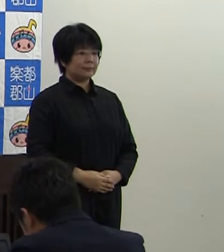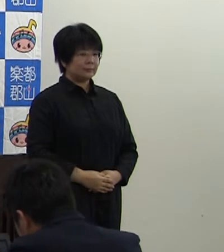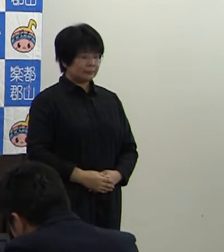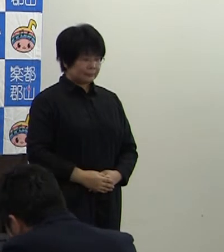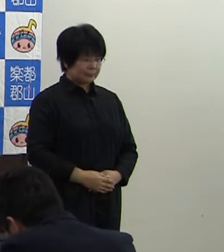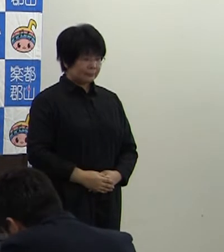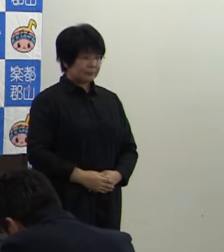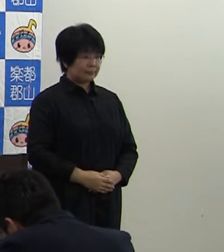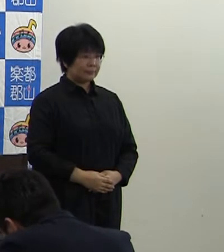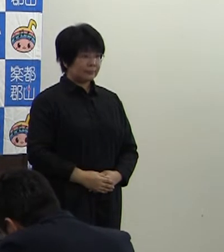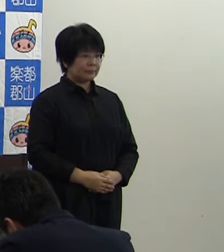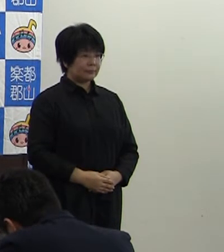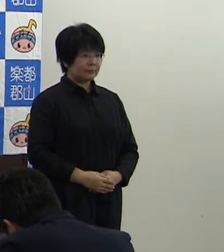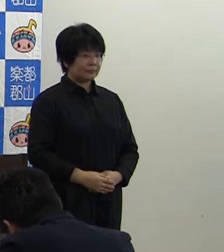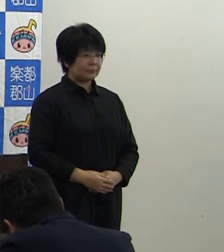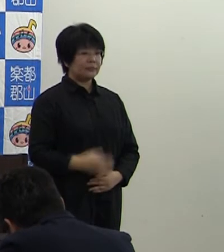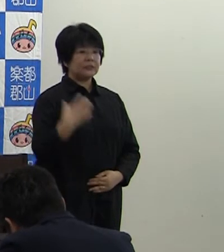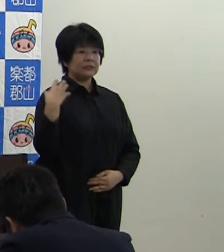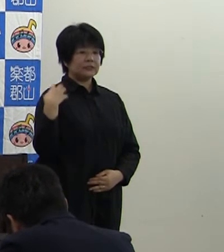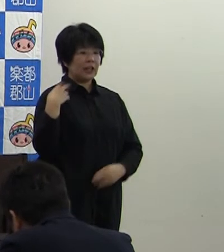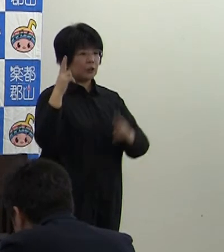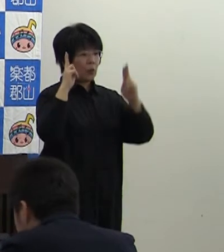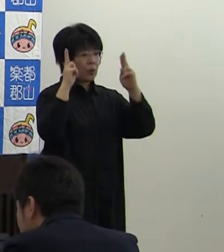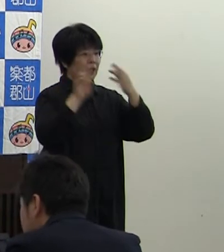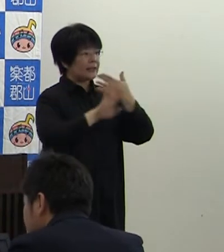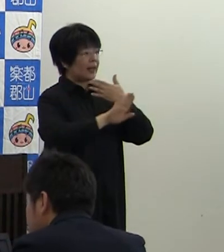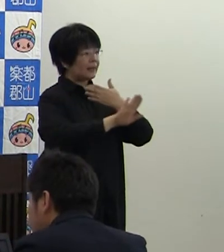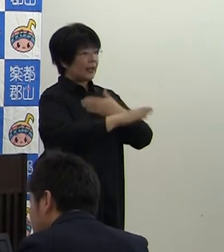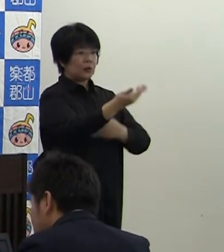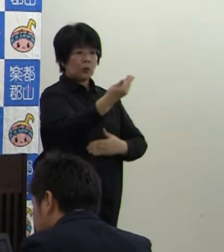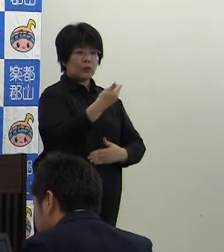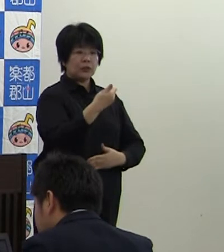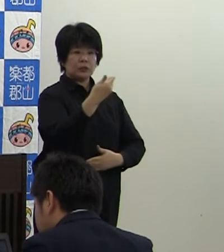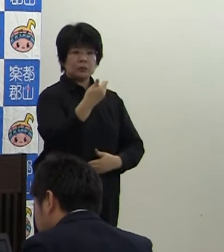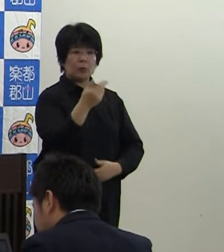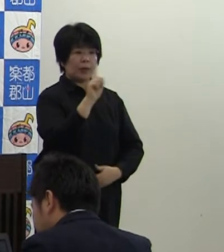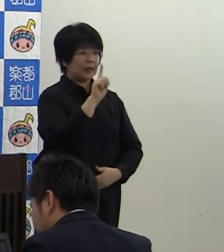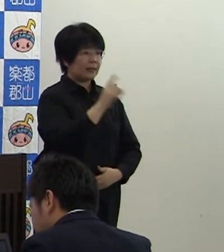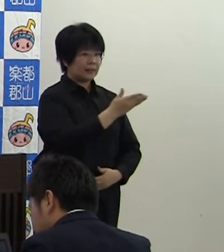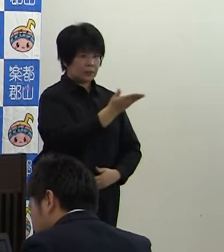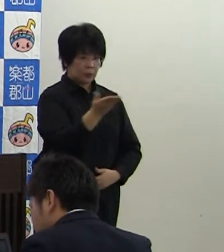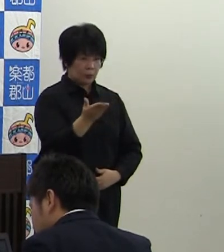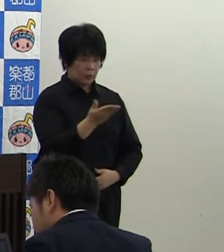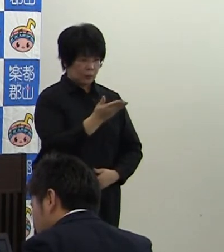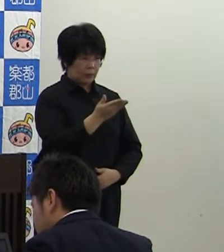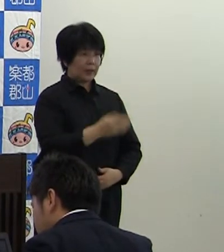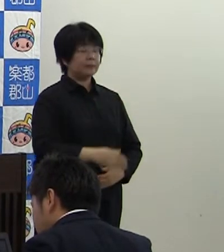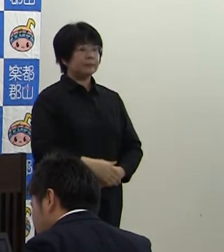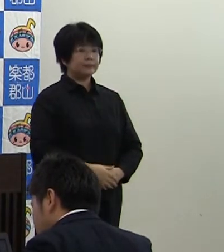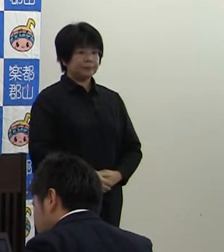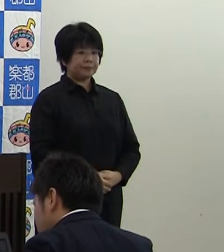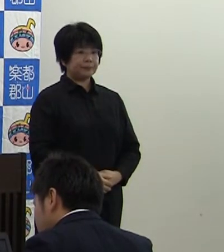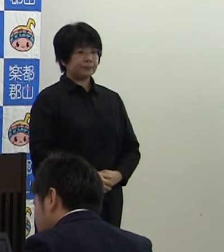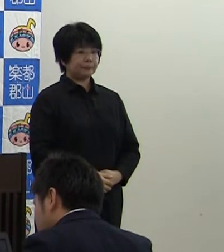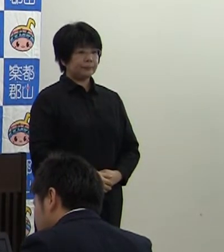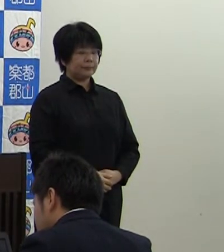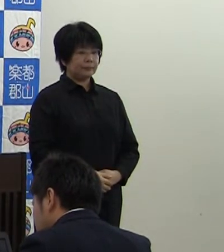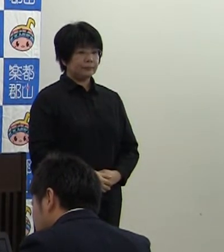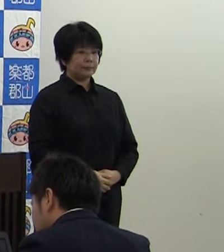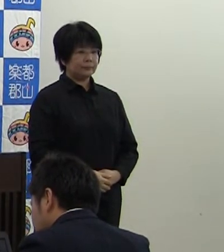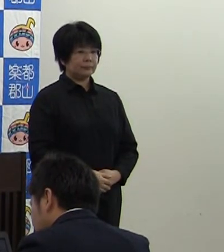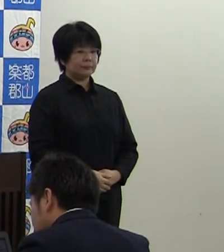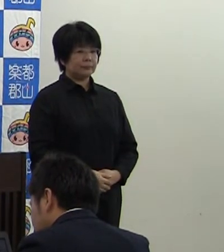引き続きまして、幹事社以外からご質問いただきたいというふうに思います。所属等の前をお願いいたしたいというふうに思います